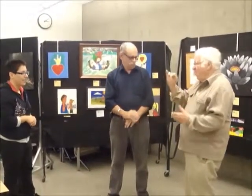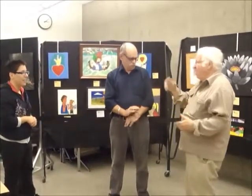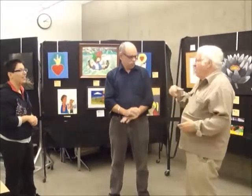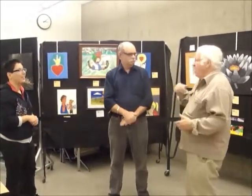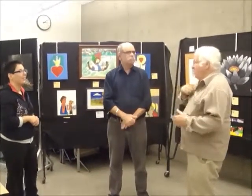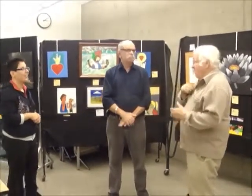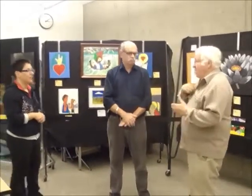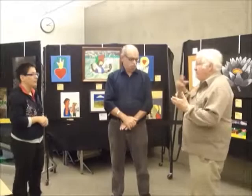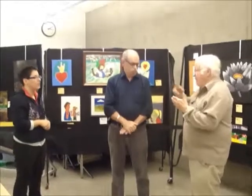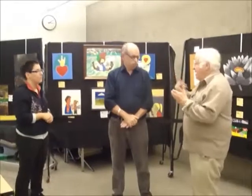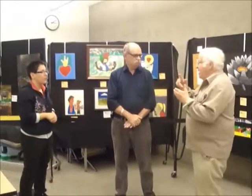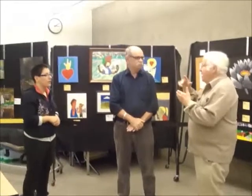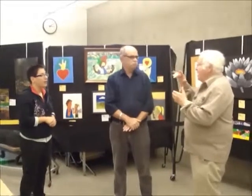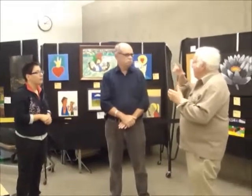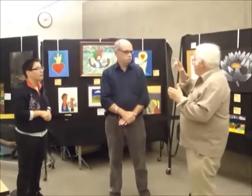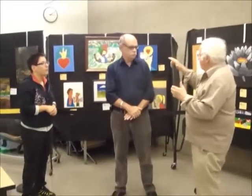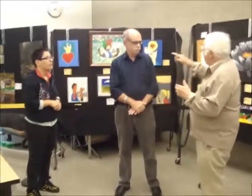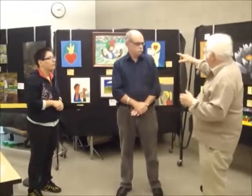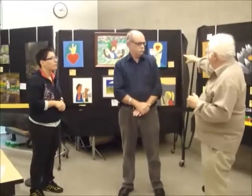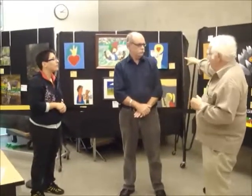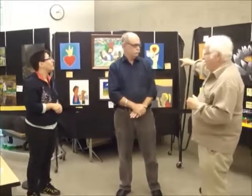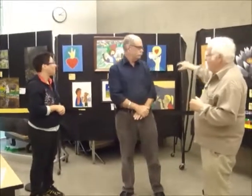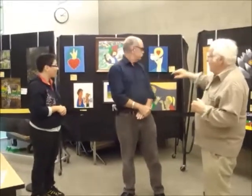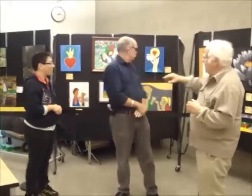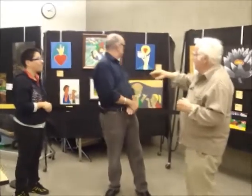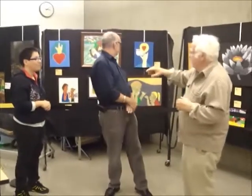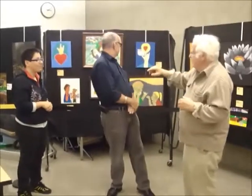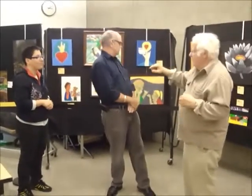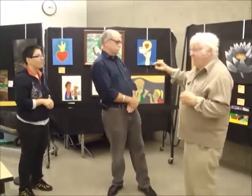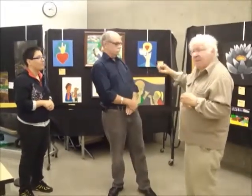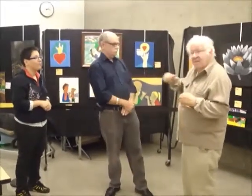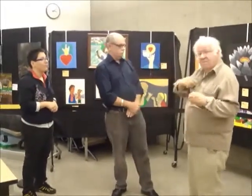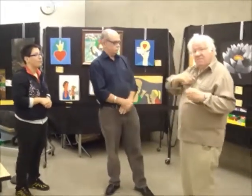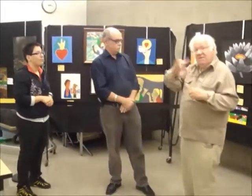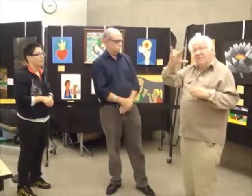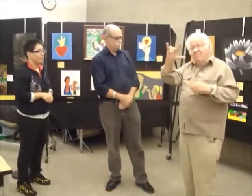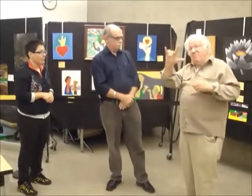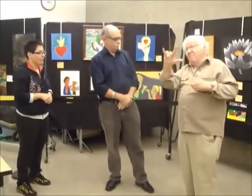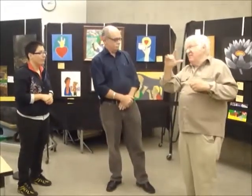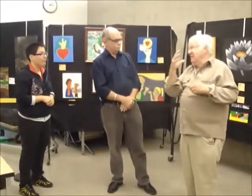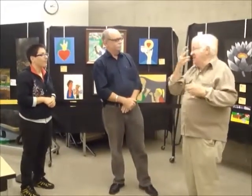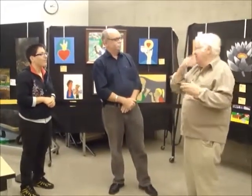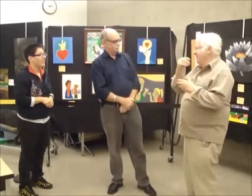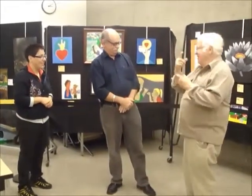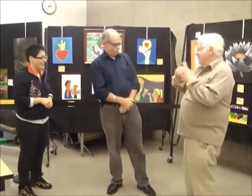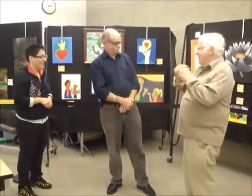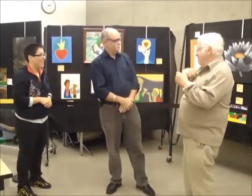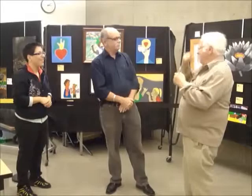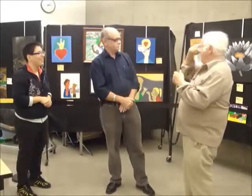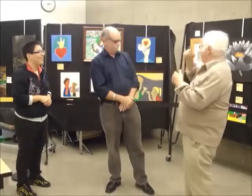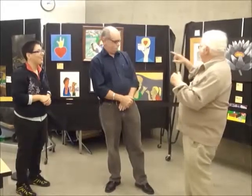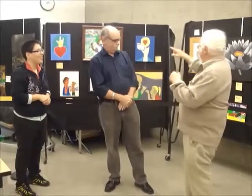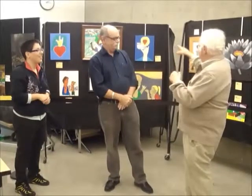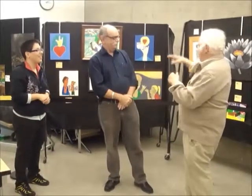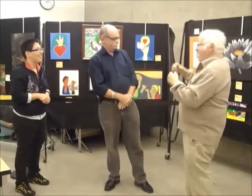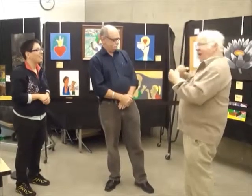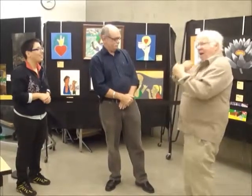این نقاشی علامت عشق است و این را کشیدم که احساساتم و عشقم نسبت به جهان را نشان دهم. من عاشق دنیا